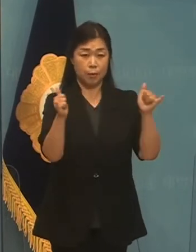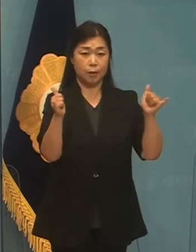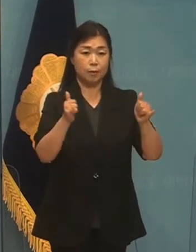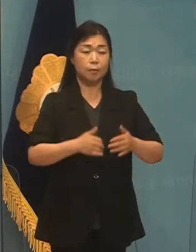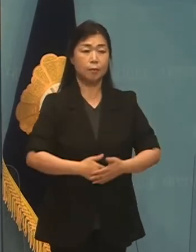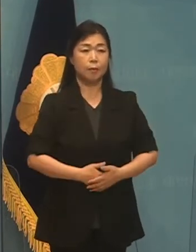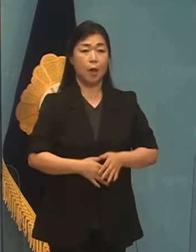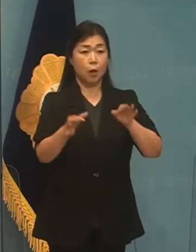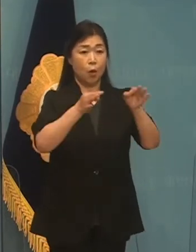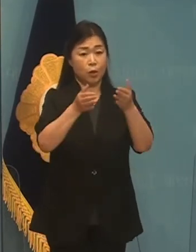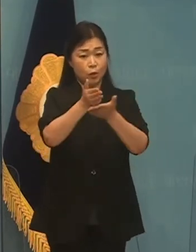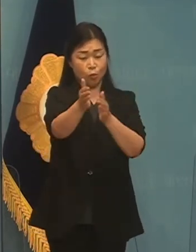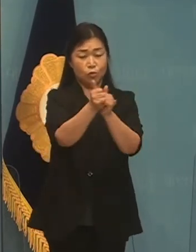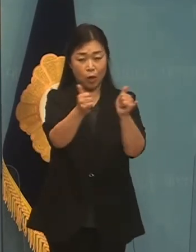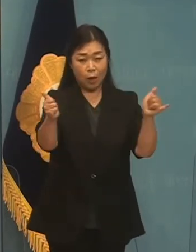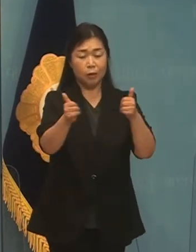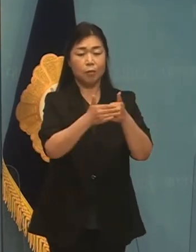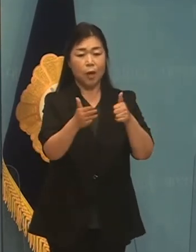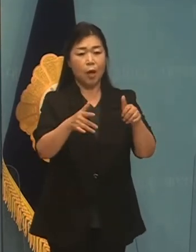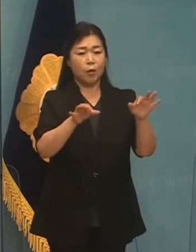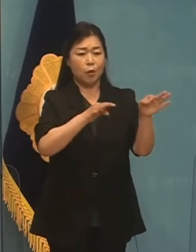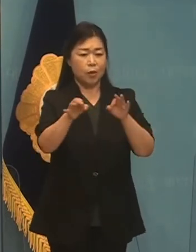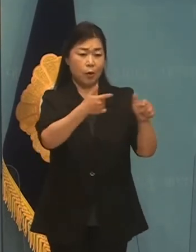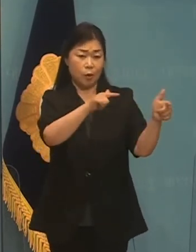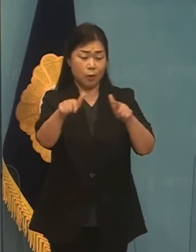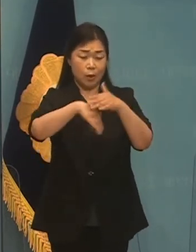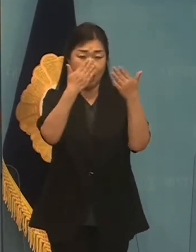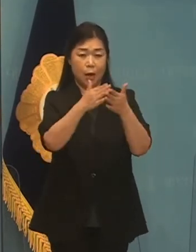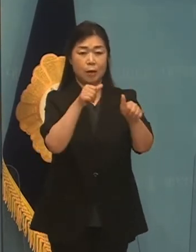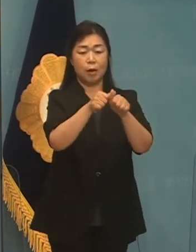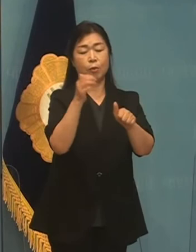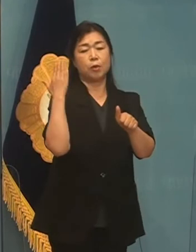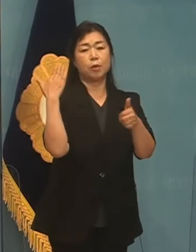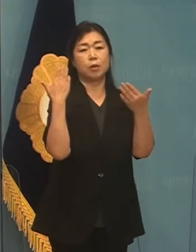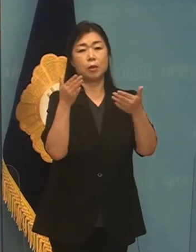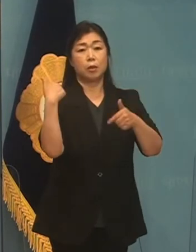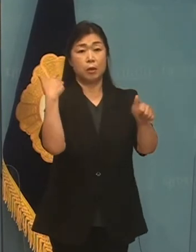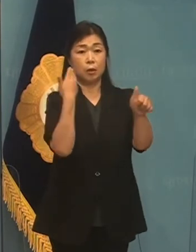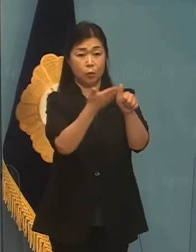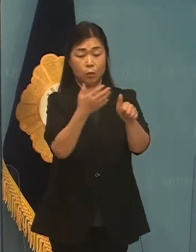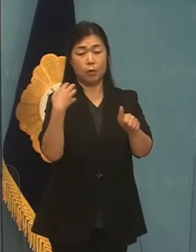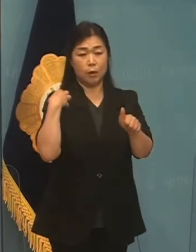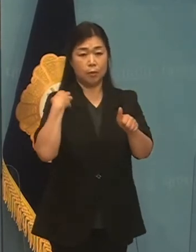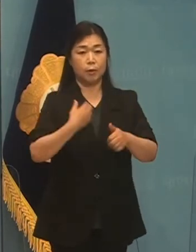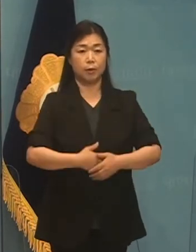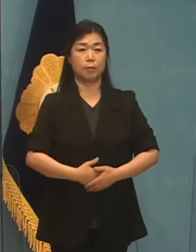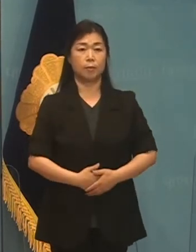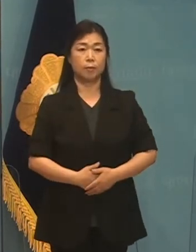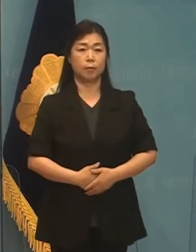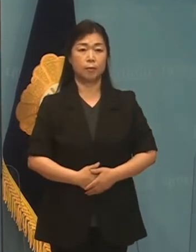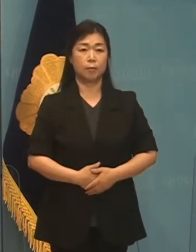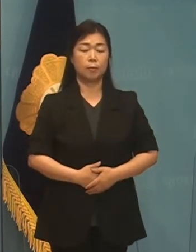경제통으로서 경제정책 전반에 대한 장문 역할을 하시게 될 것입니다.